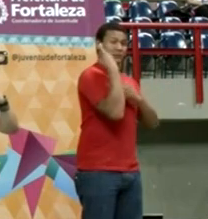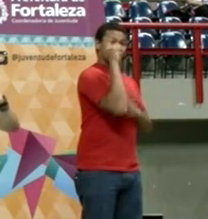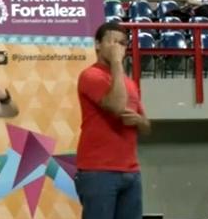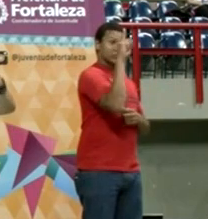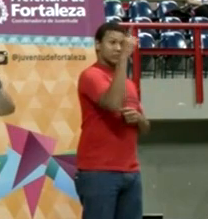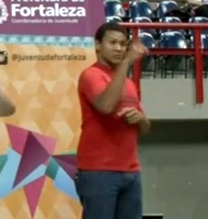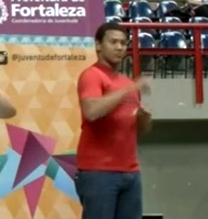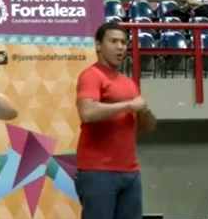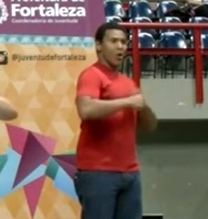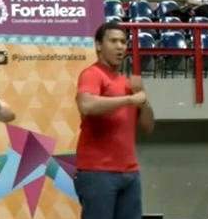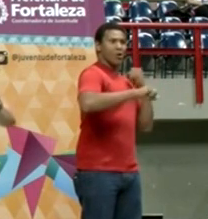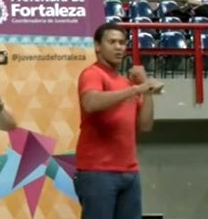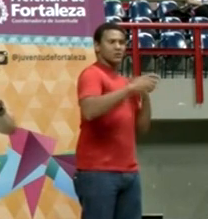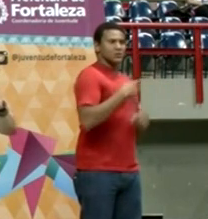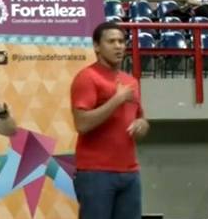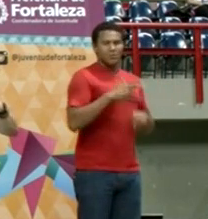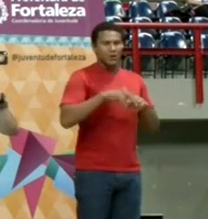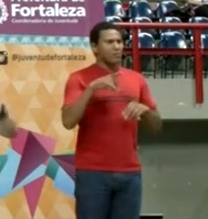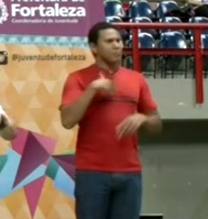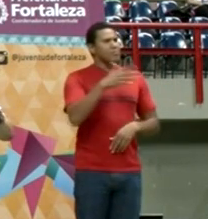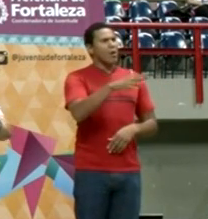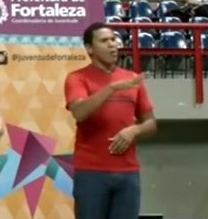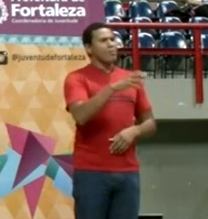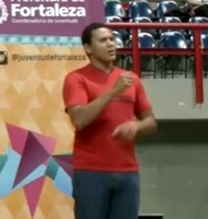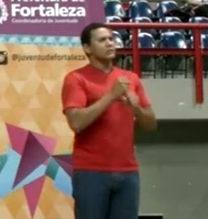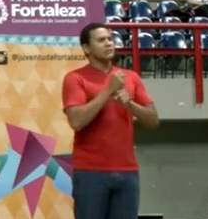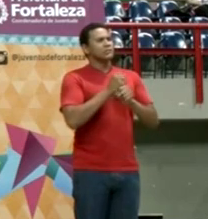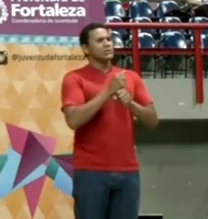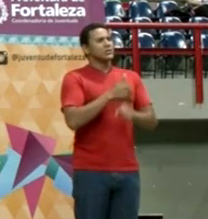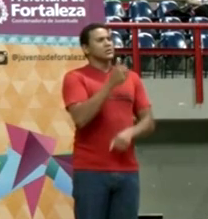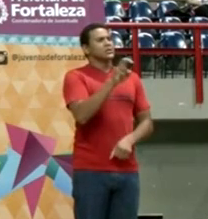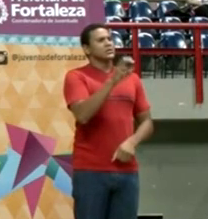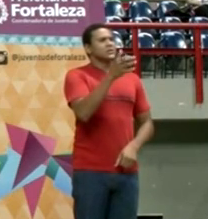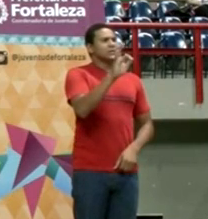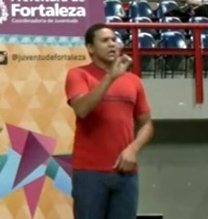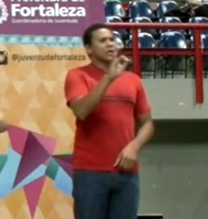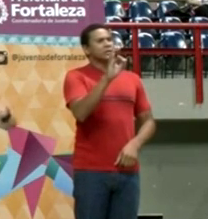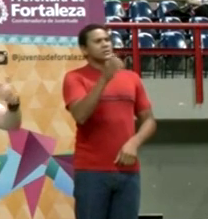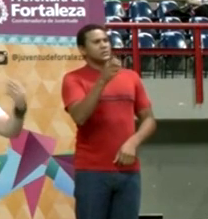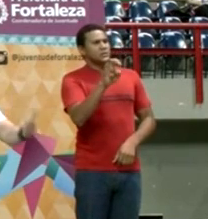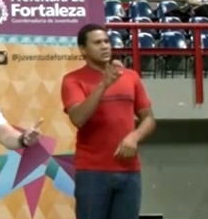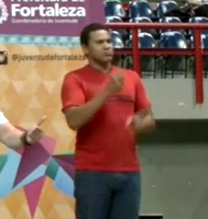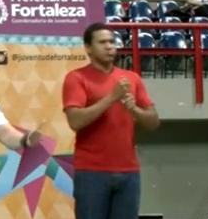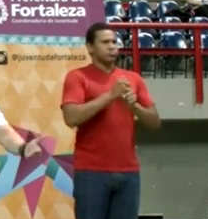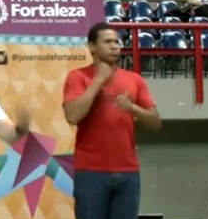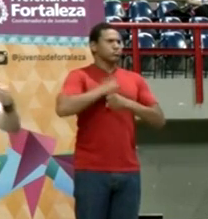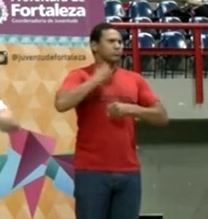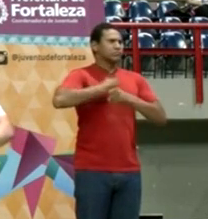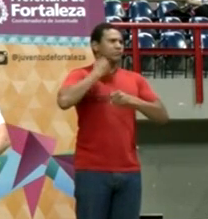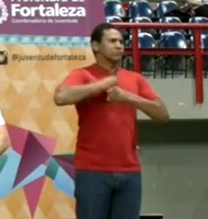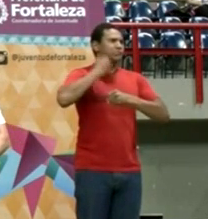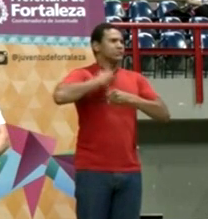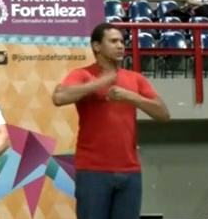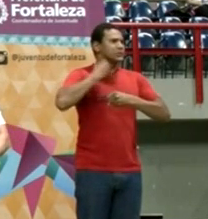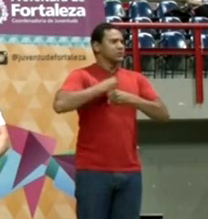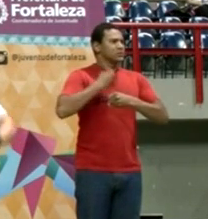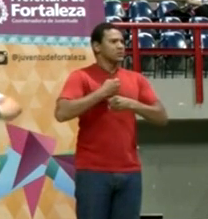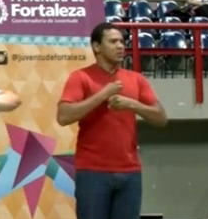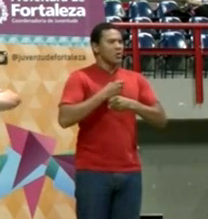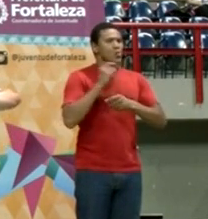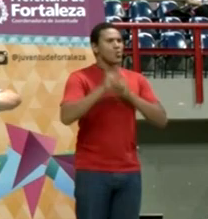obras vão durar 10 anos, 15 anos. A intenção não é só a obra, principalmente é ocupar a